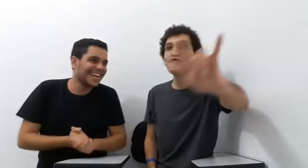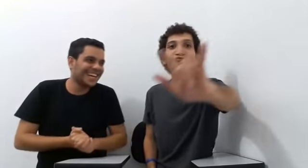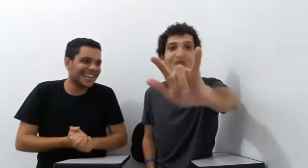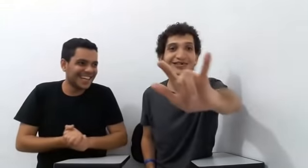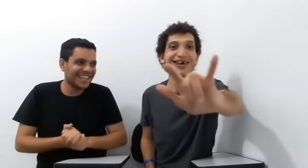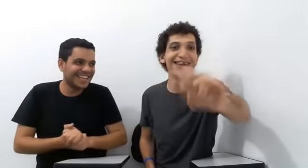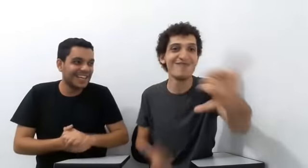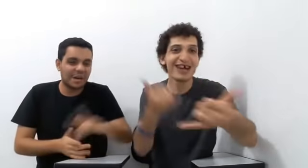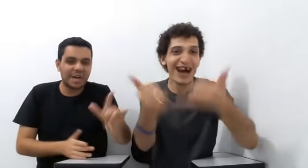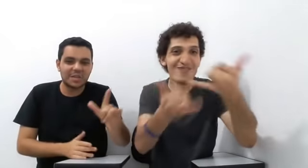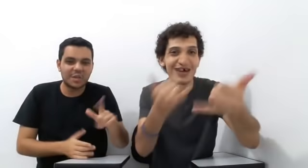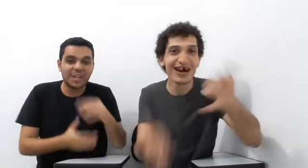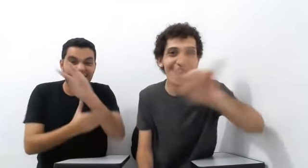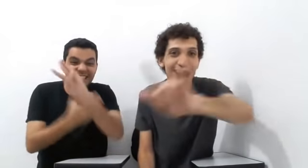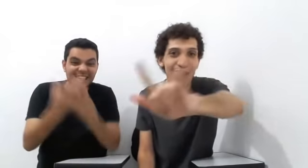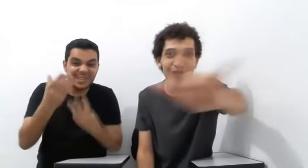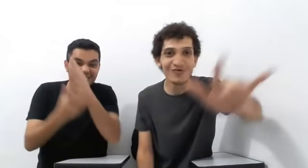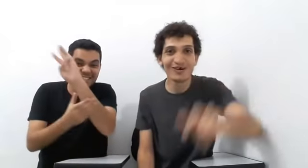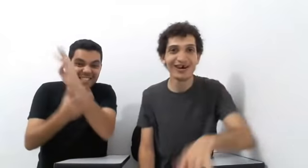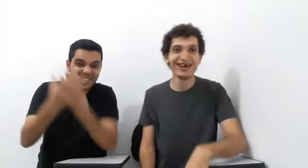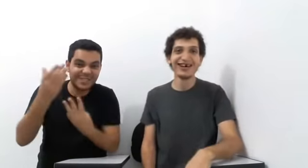you, olha só, trilhinho.